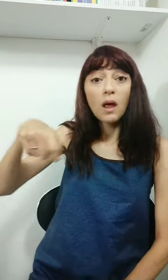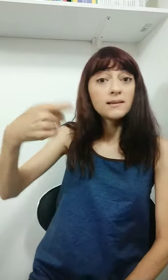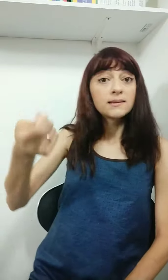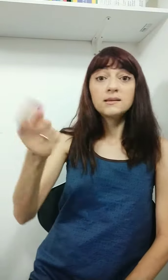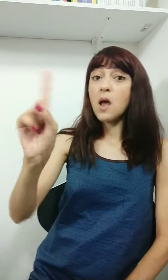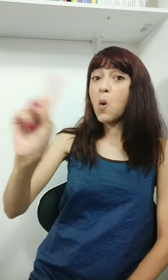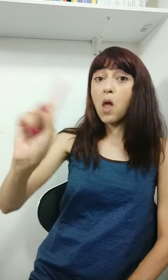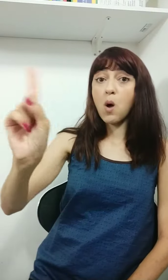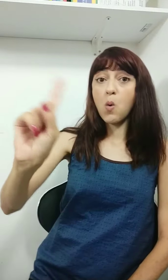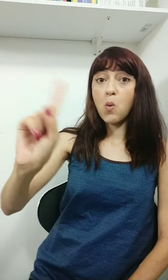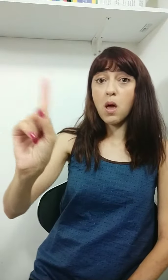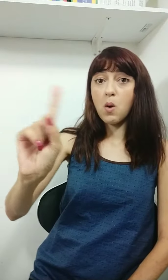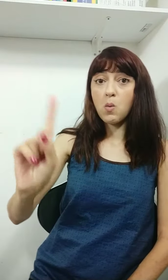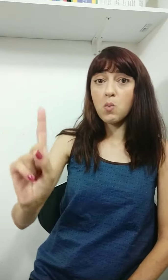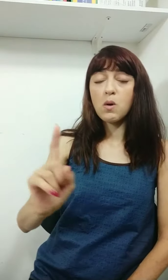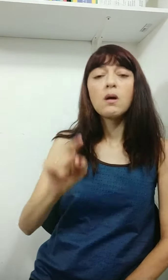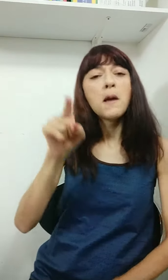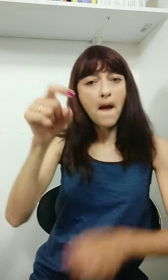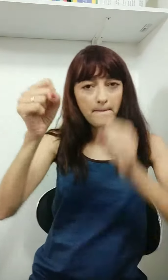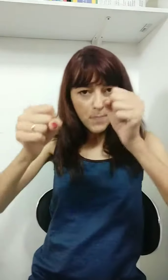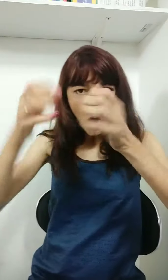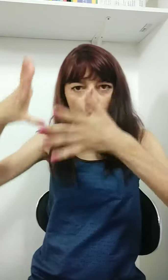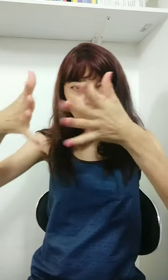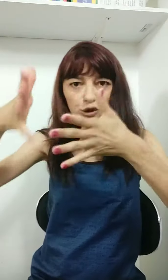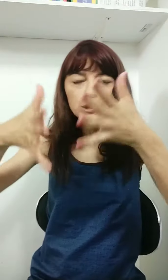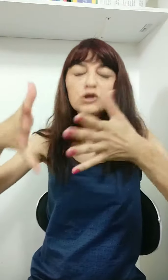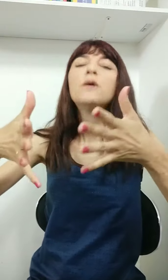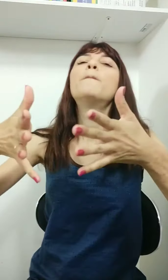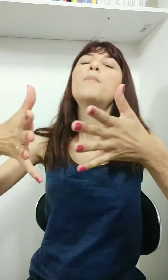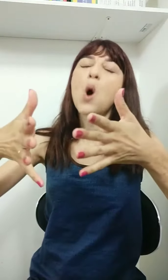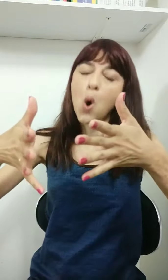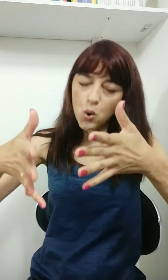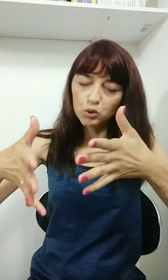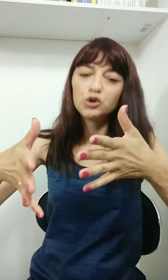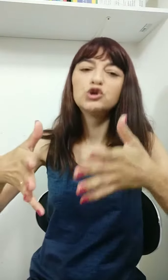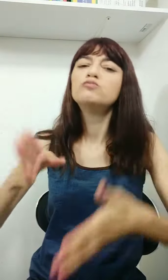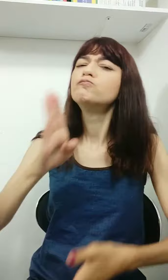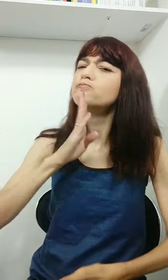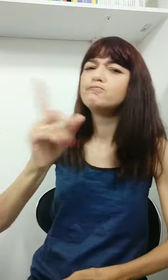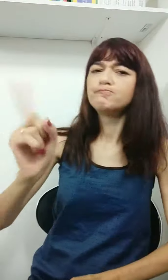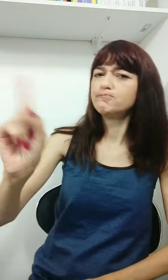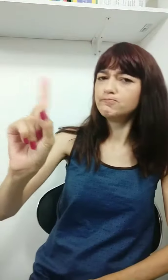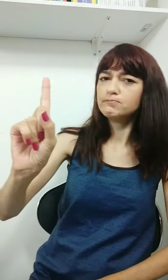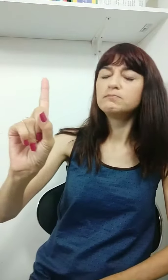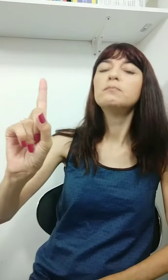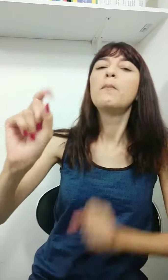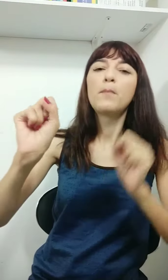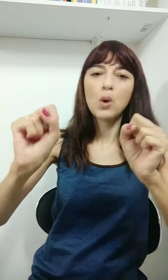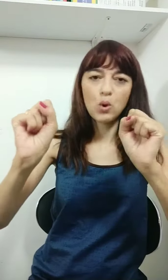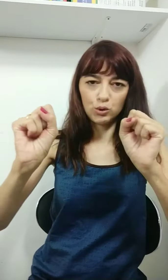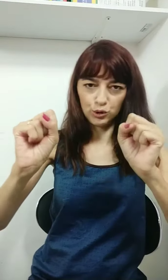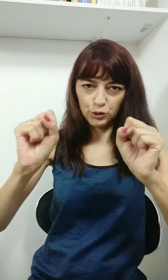de conhecer. Não existe um sinal de não, tá? Na Libras vocês podem fazer... Olha, eu não conheço não, tá?